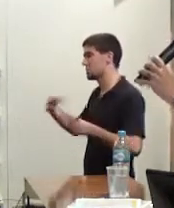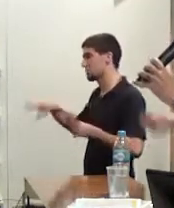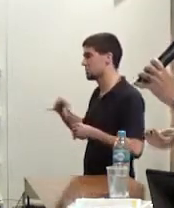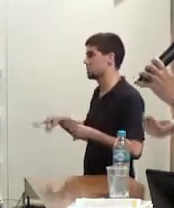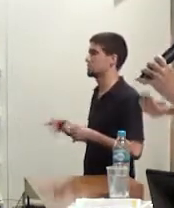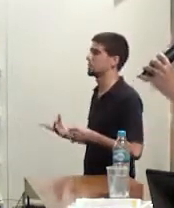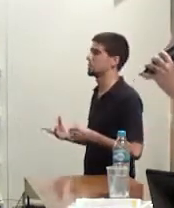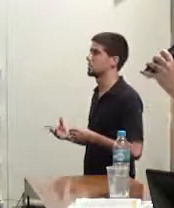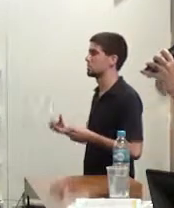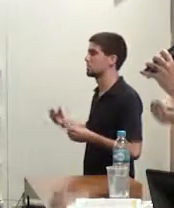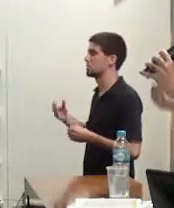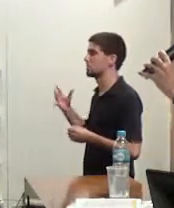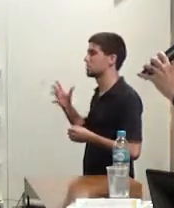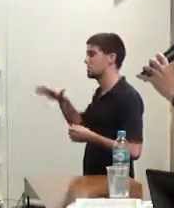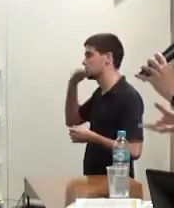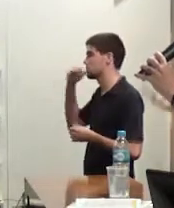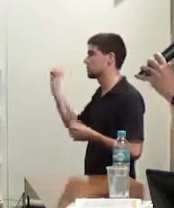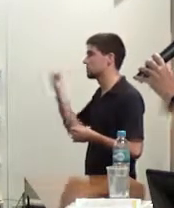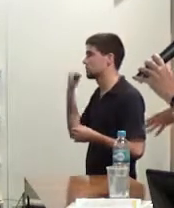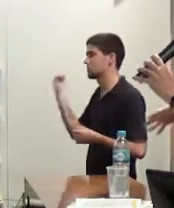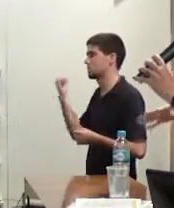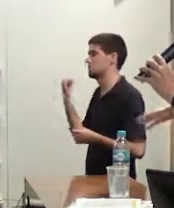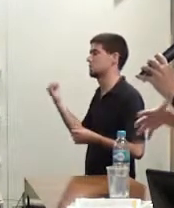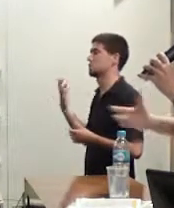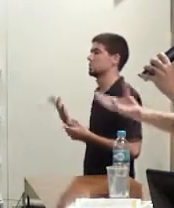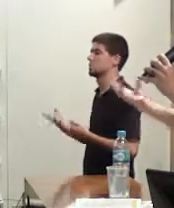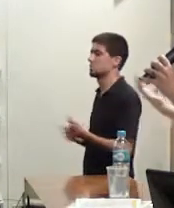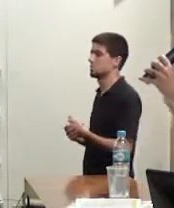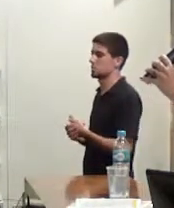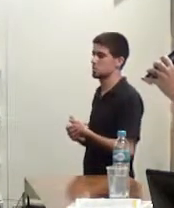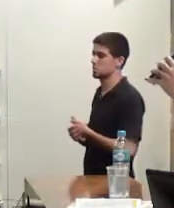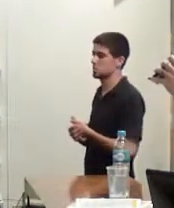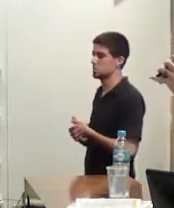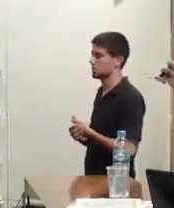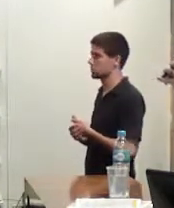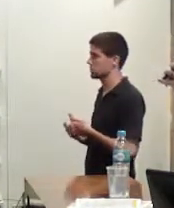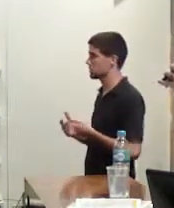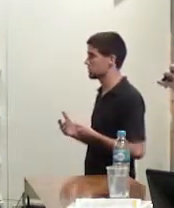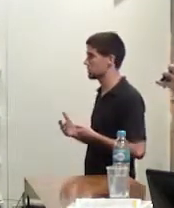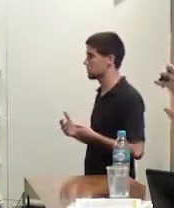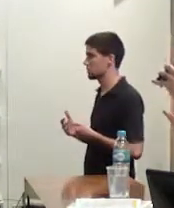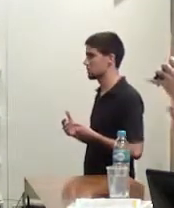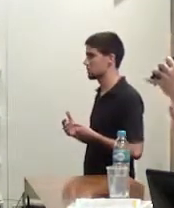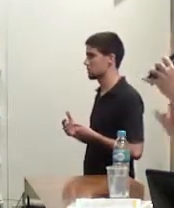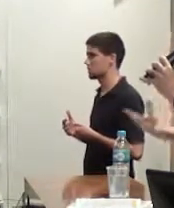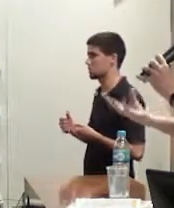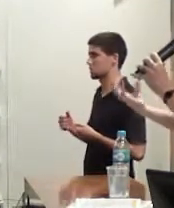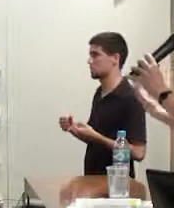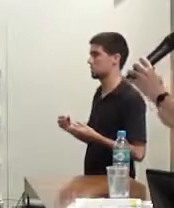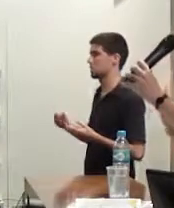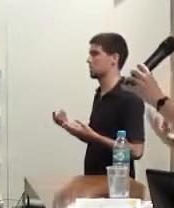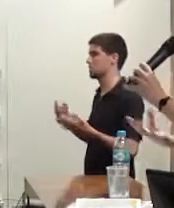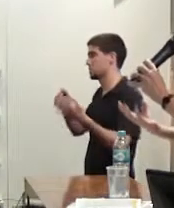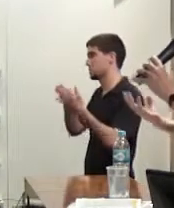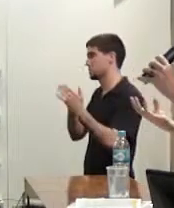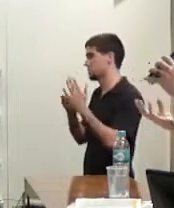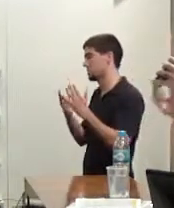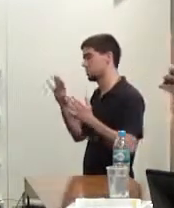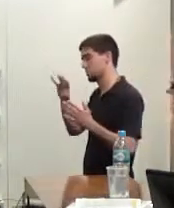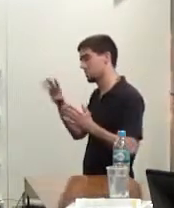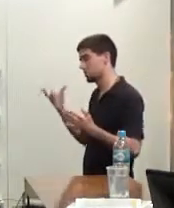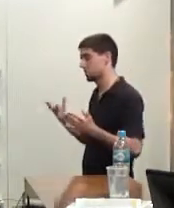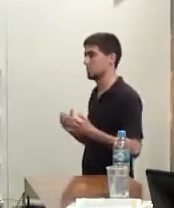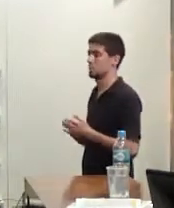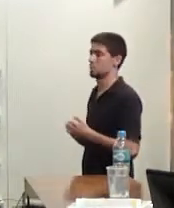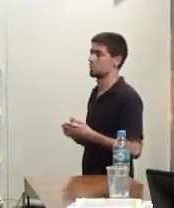columna vertebral del sistema de movilidad urbana en una ciudad como Buenos Aires, en una metrópolis como